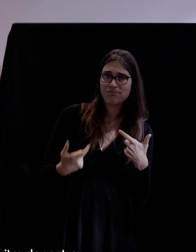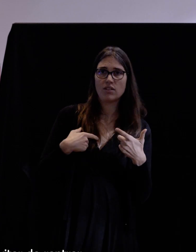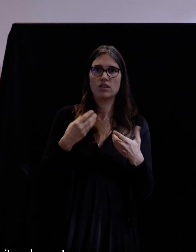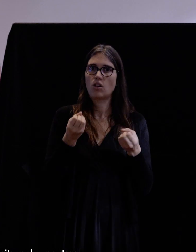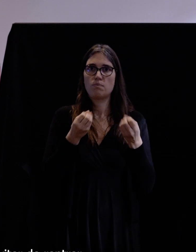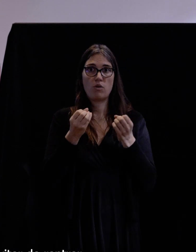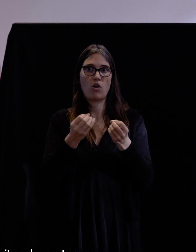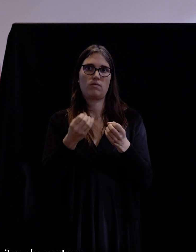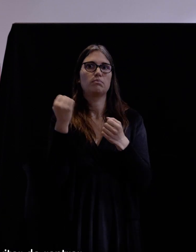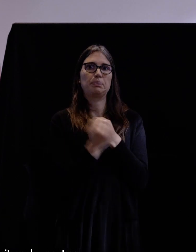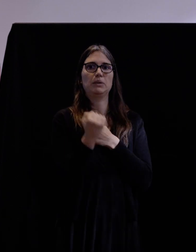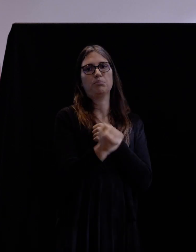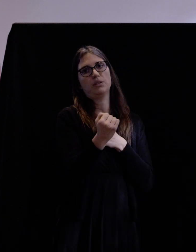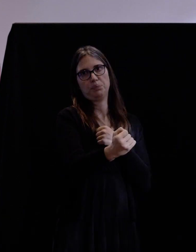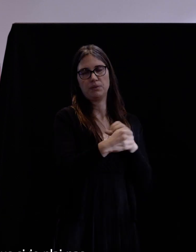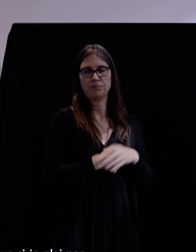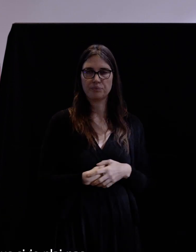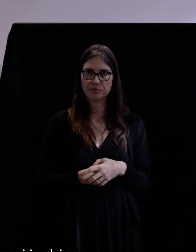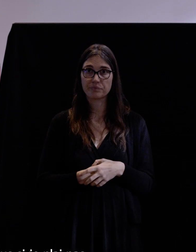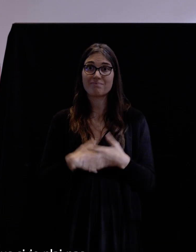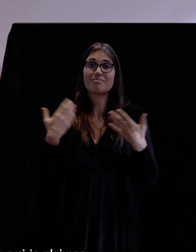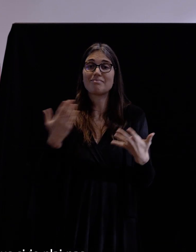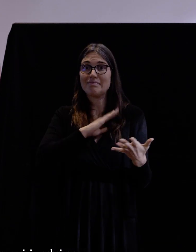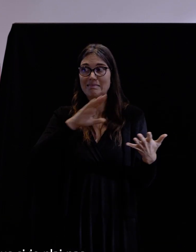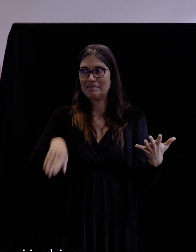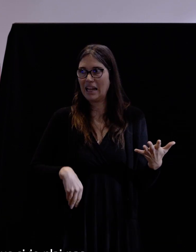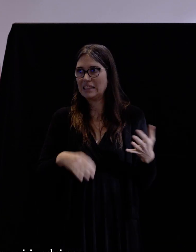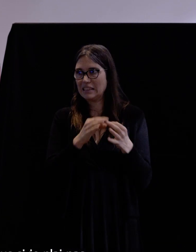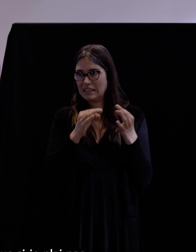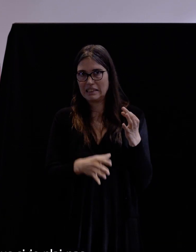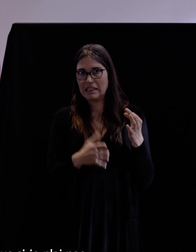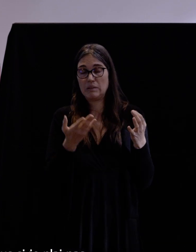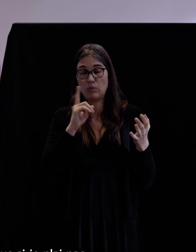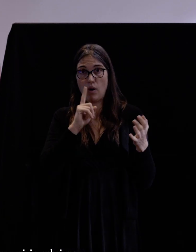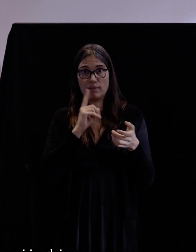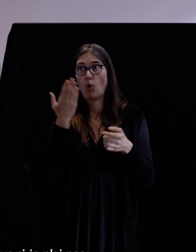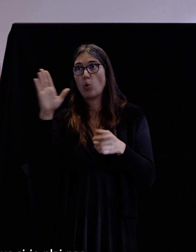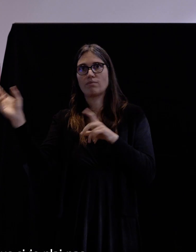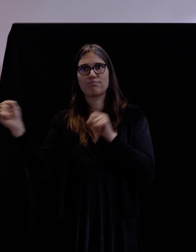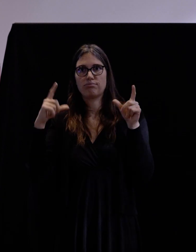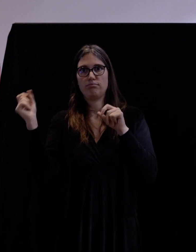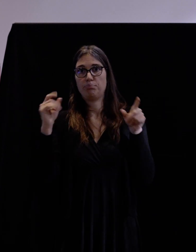peut. Et se rendre compte, et c'est ça, je terminerai là-dessus si je n'ai pas le temps de terminer les autres diapos,